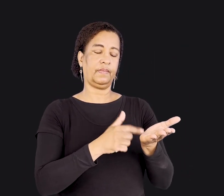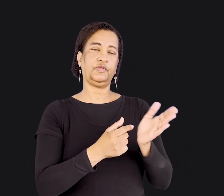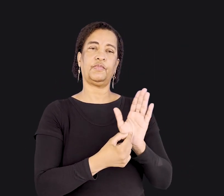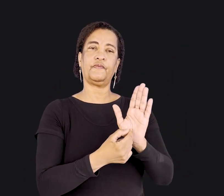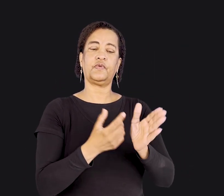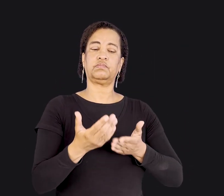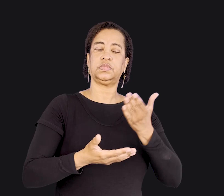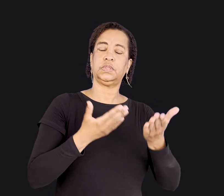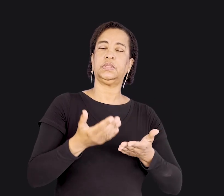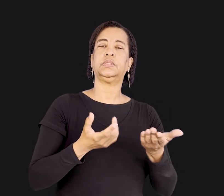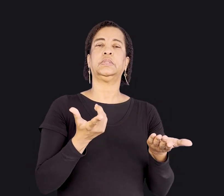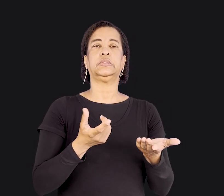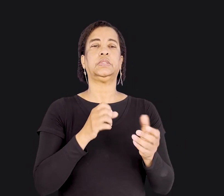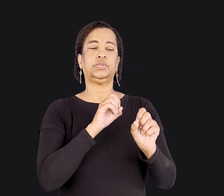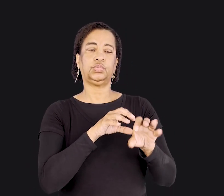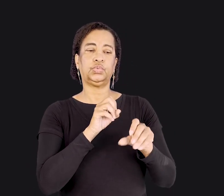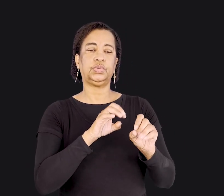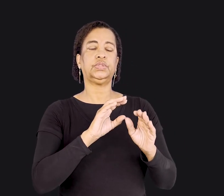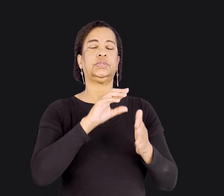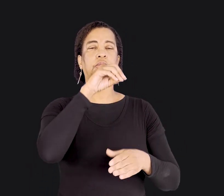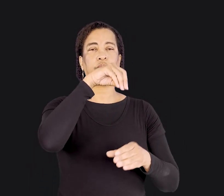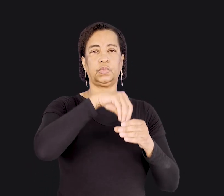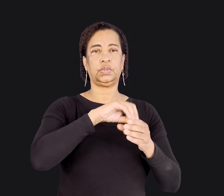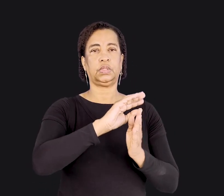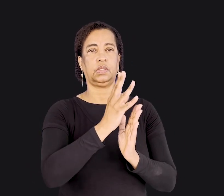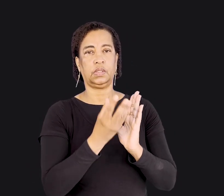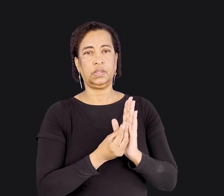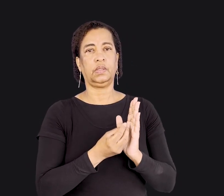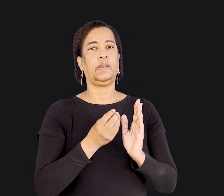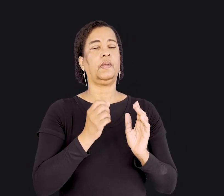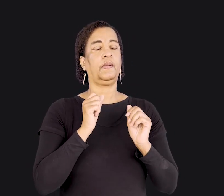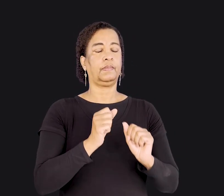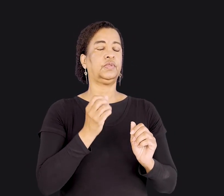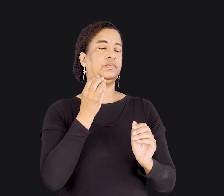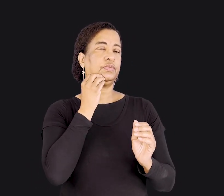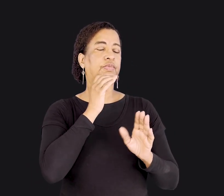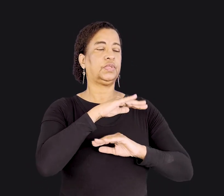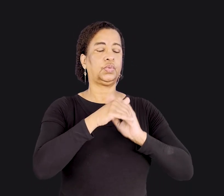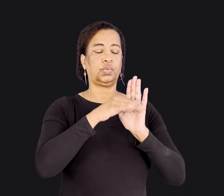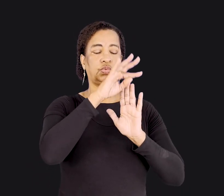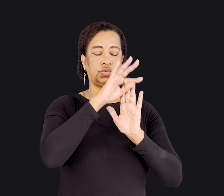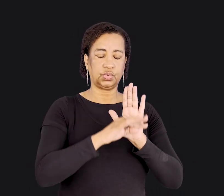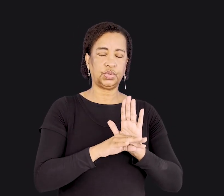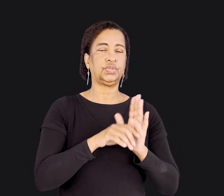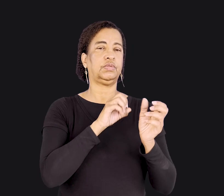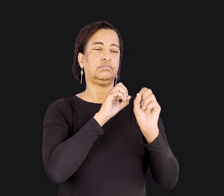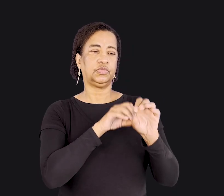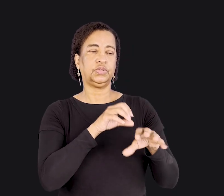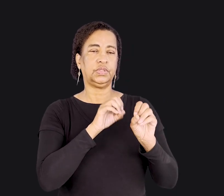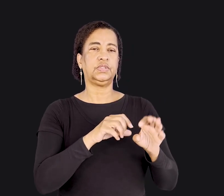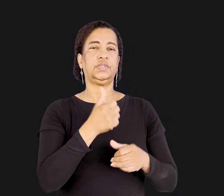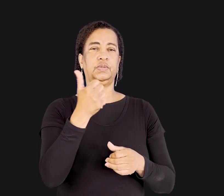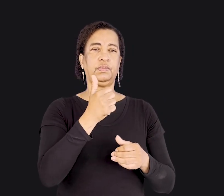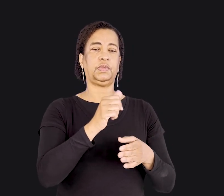dessa questão da disciplina na igreja. Pode observar todos os textos de disciplina, como esse de 1 Coríntios